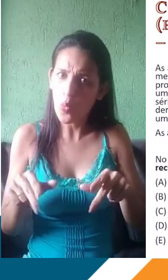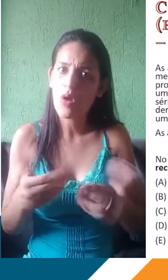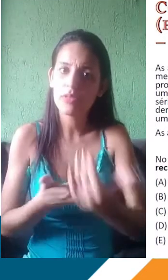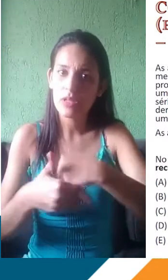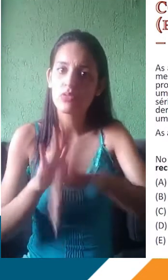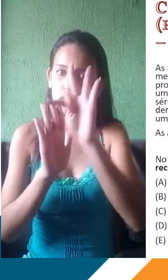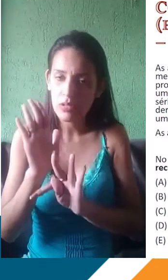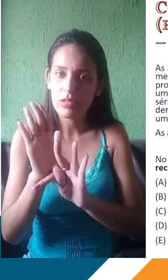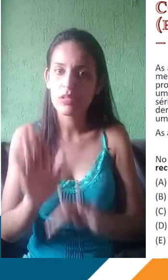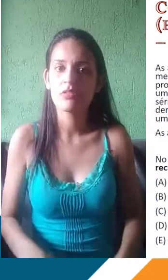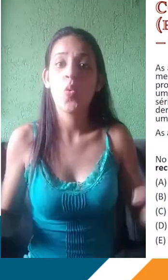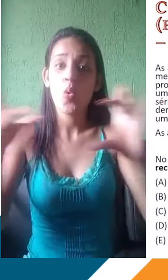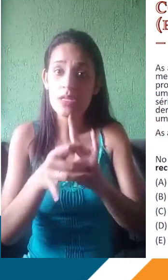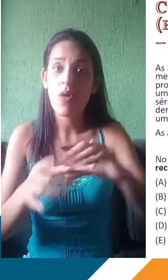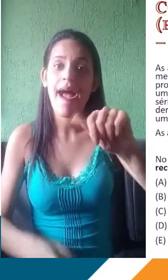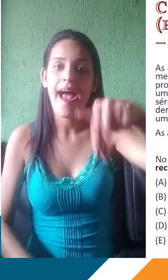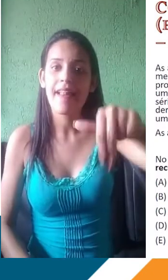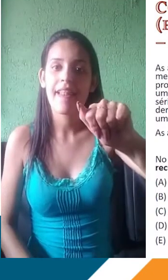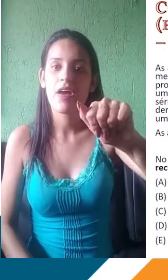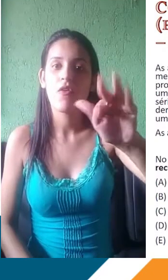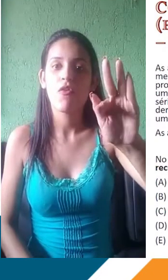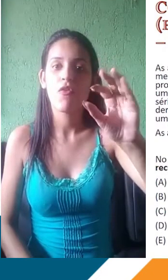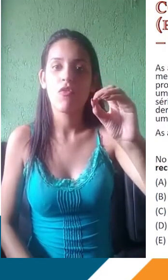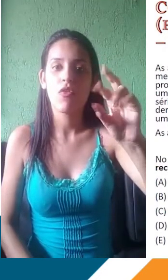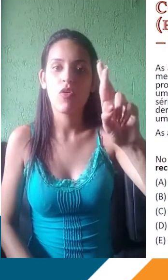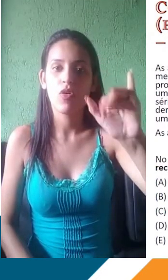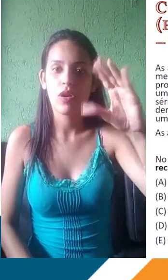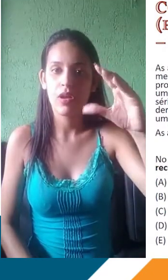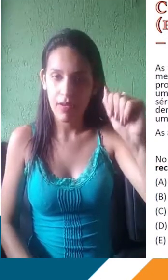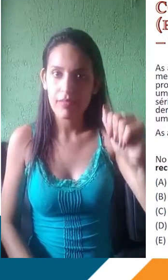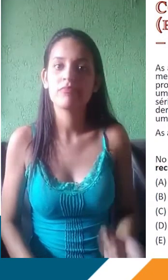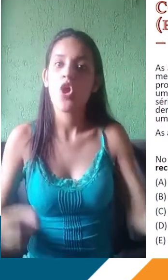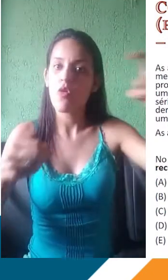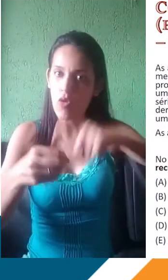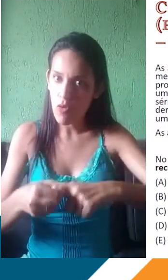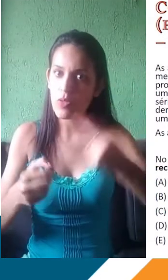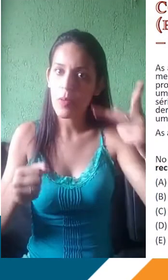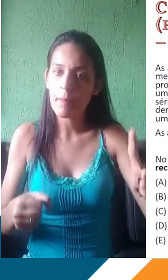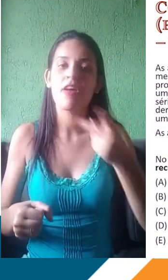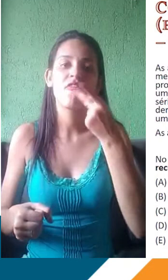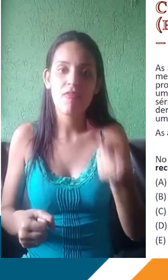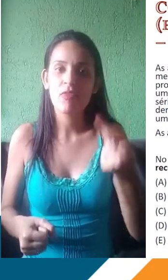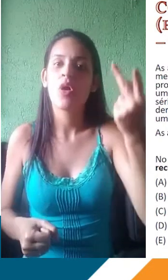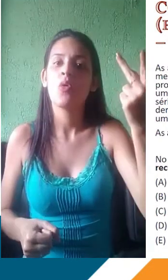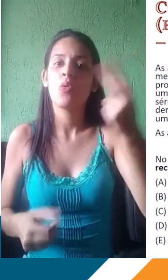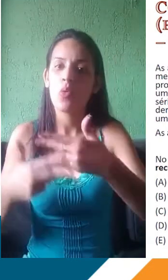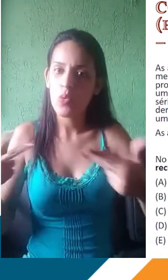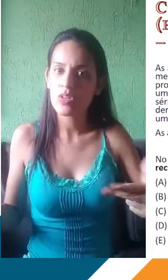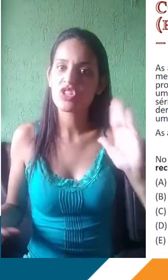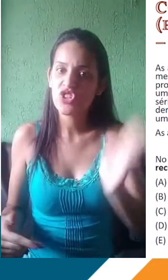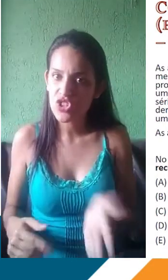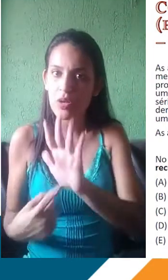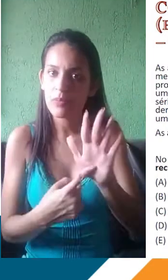referencial anafórica, quando temos a retomada do que já foi mencionado anteriormente. Assim, se você marcou